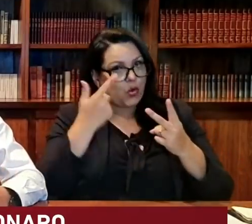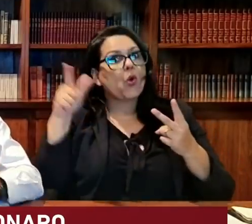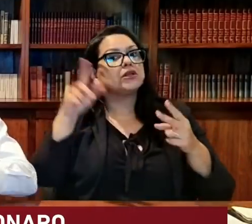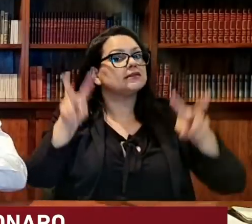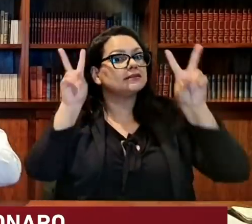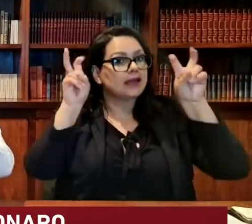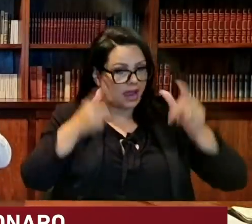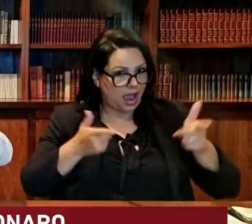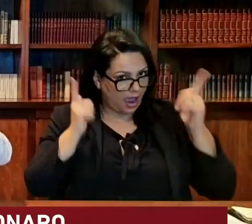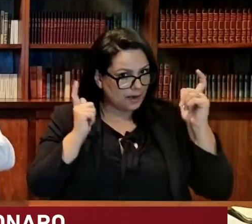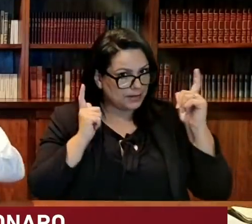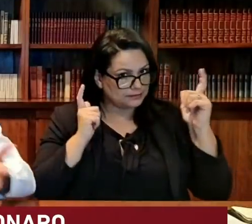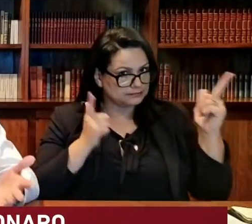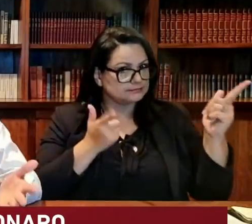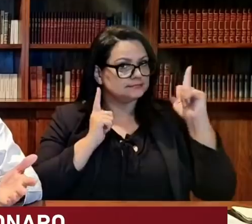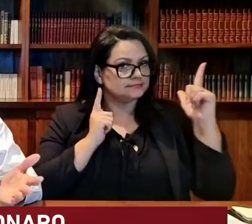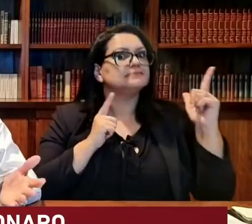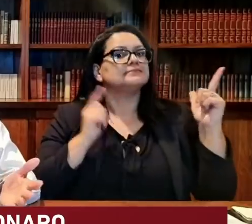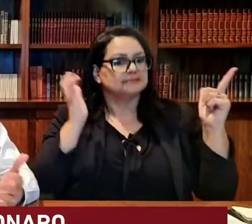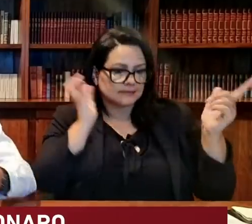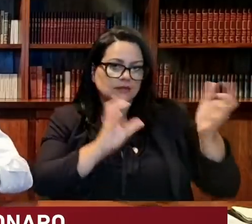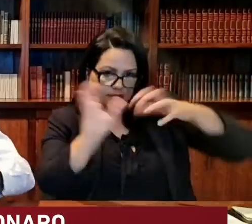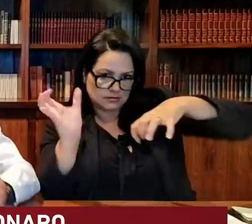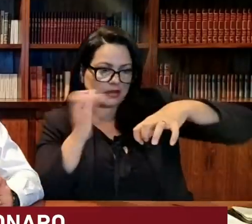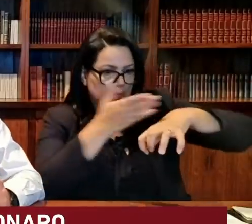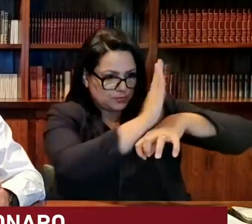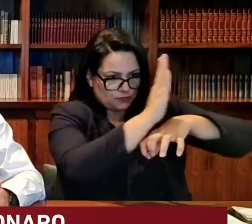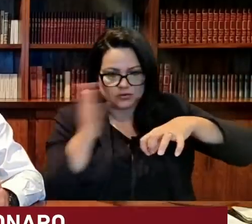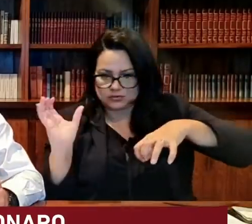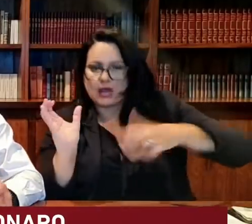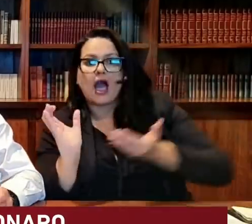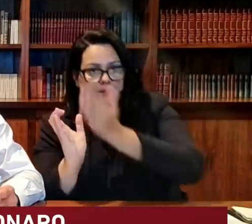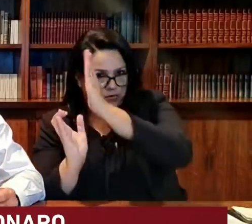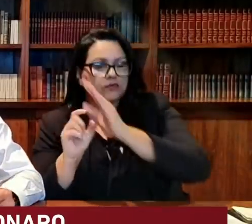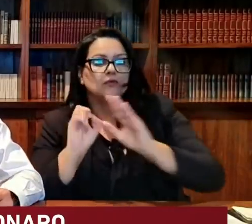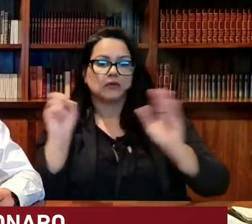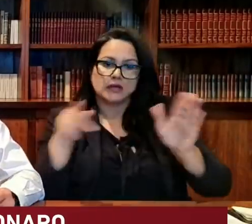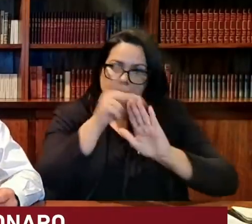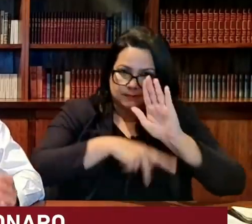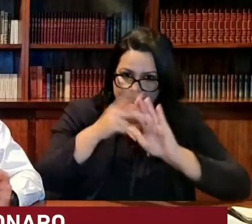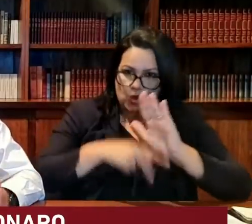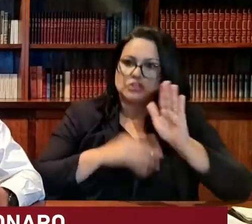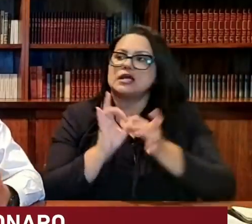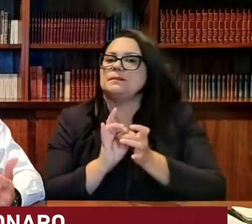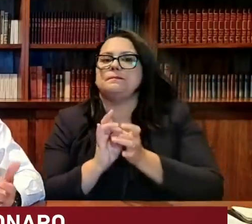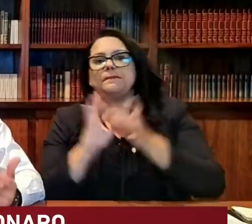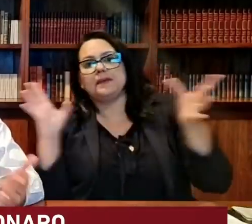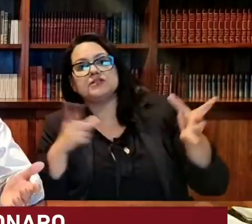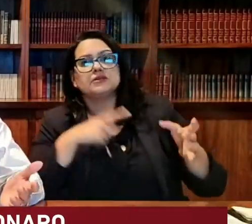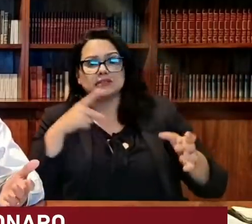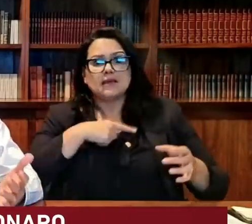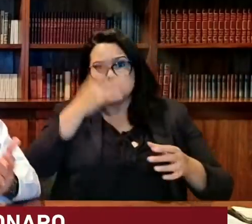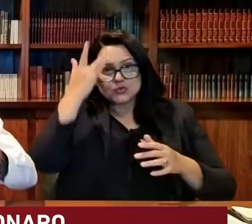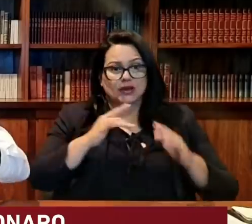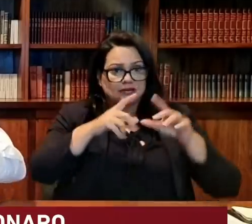dia, o parlamento aprovou, obviamente, é um projeto lá permitindo aí a posse estendida da arma de